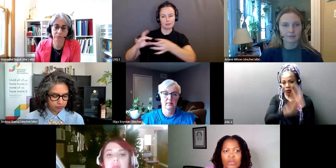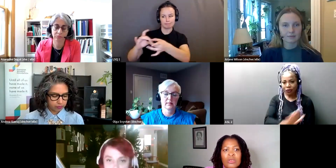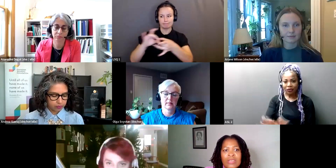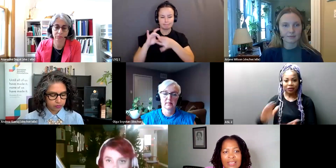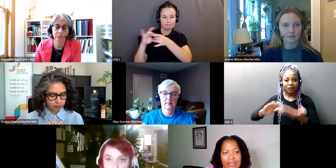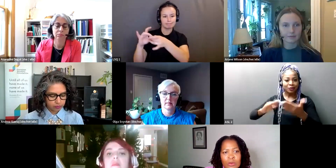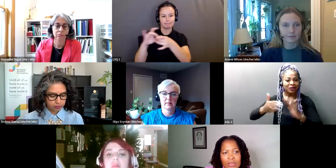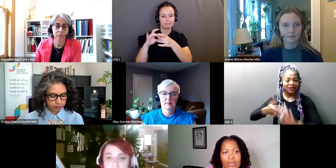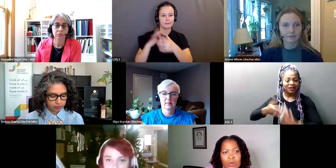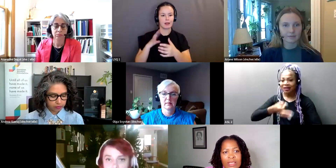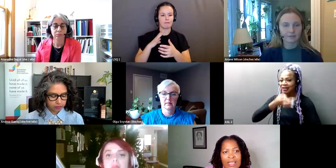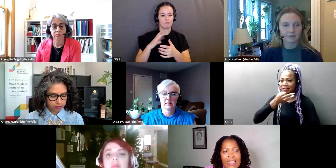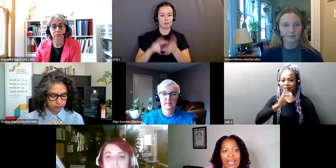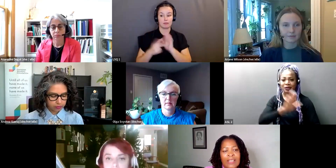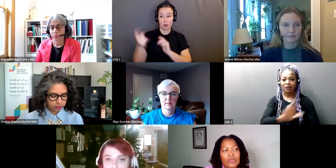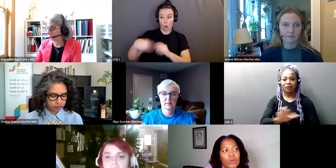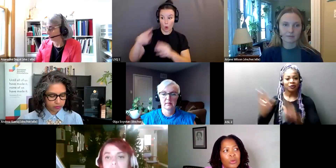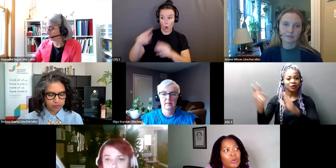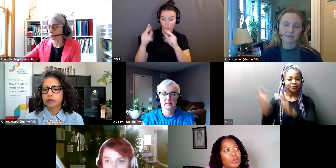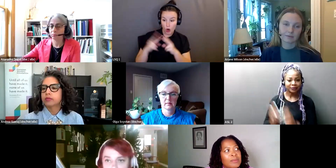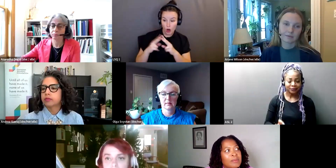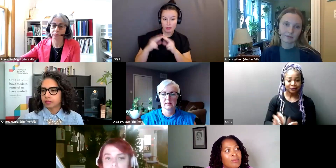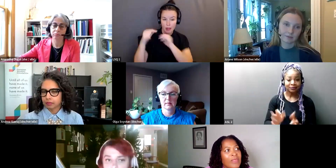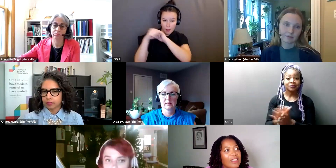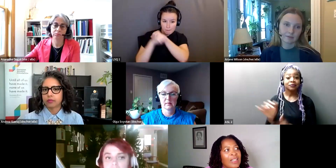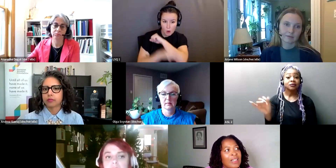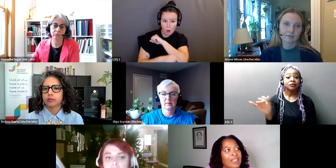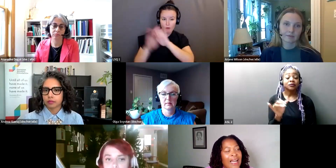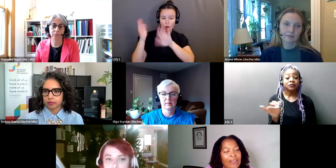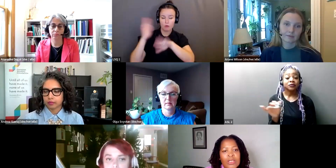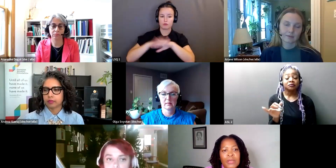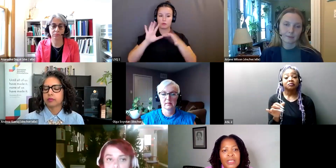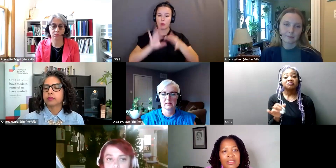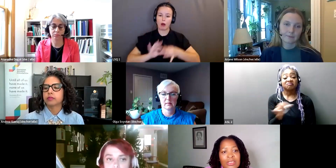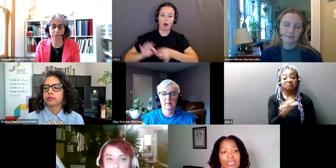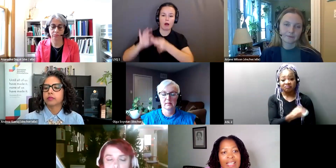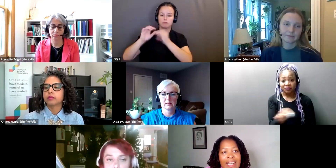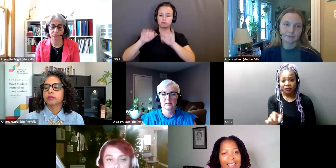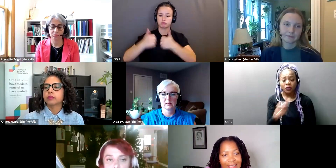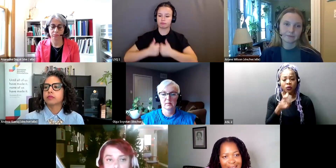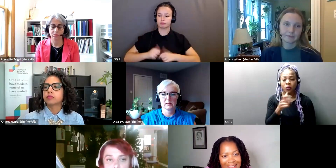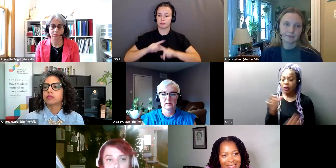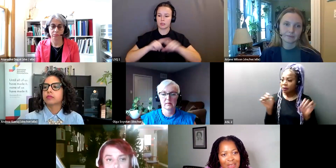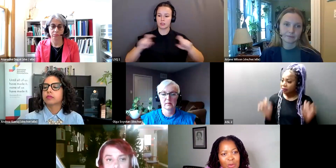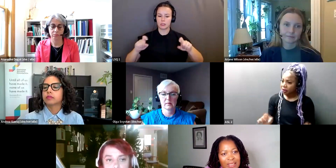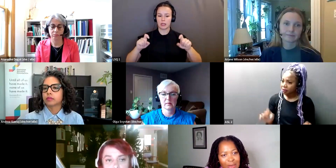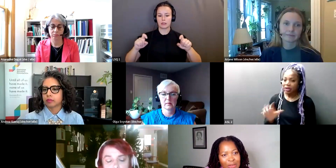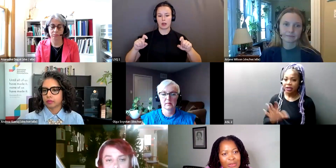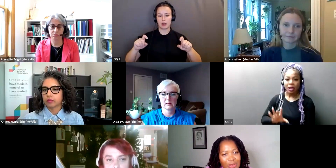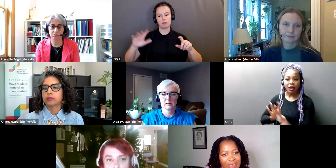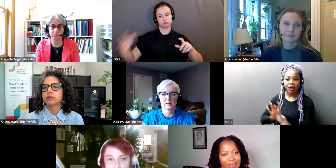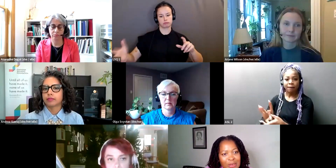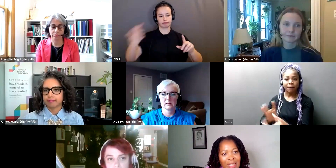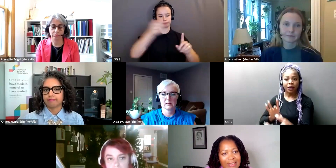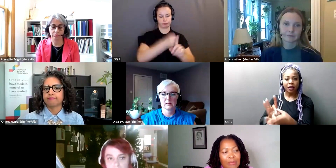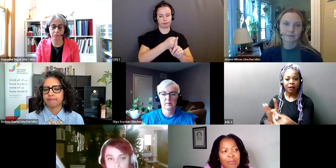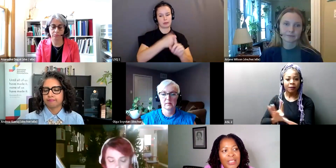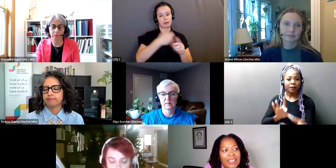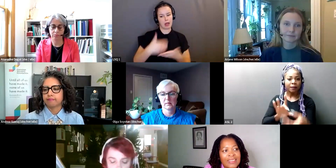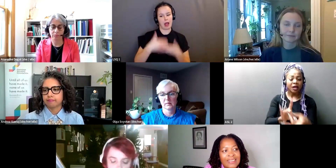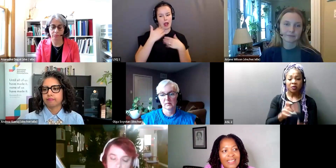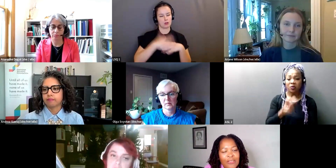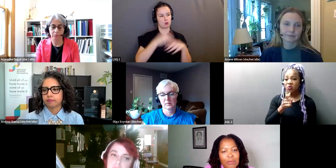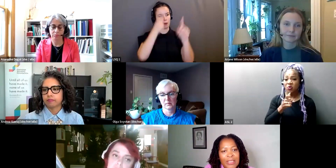les connaissances, qui connaissent des communautés, qui sont spécialistes des enjeux sur lesquels ils et elles travaillent, qui ont la